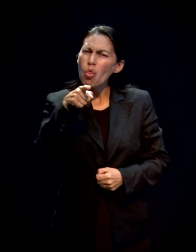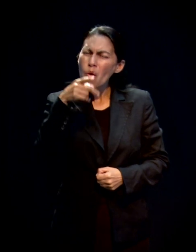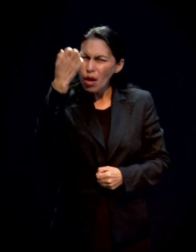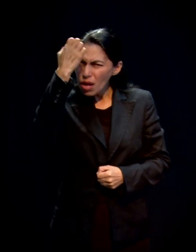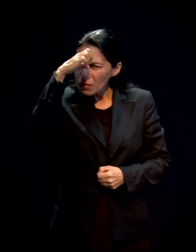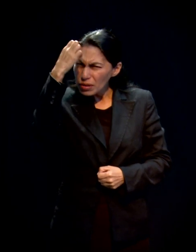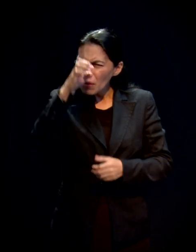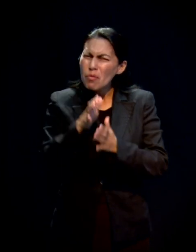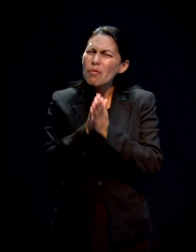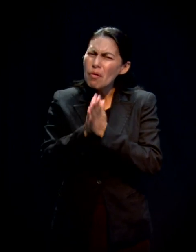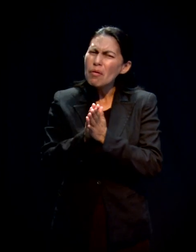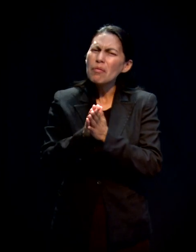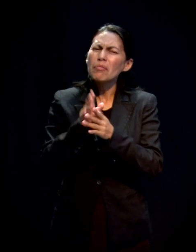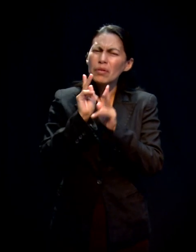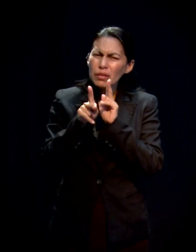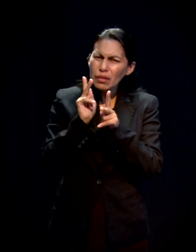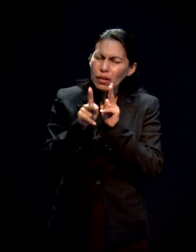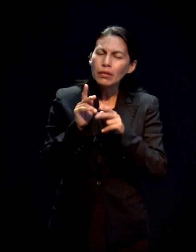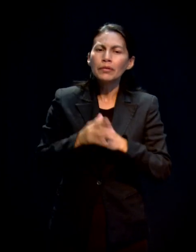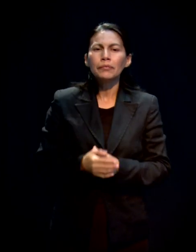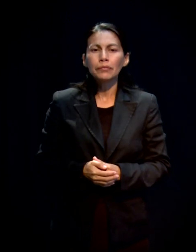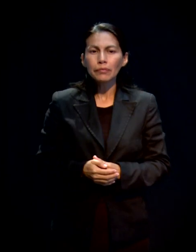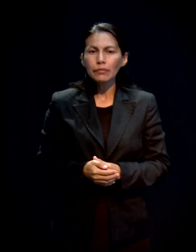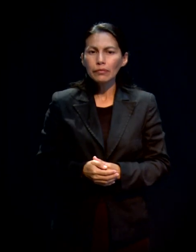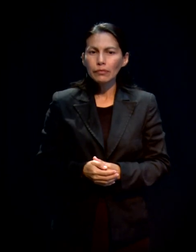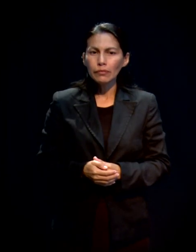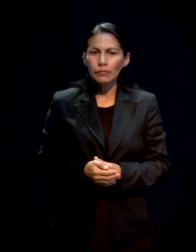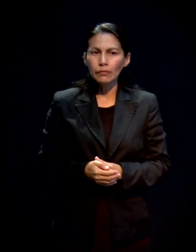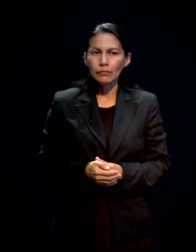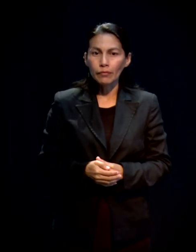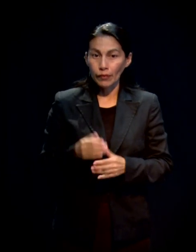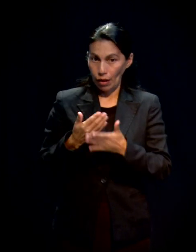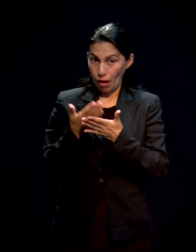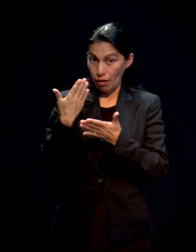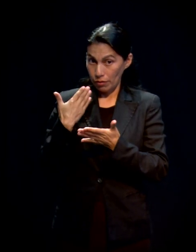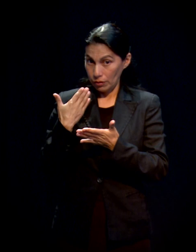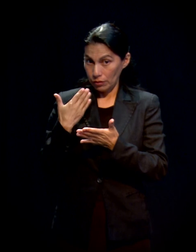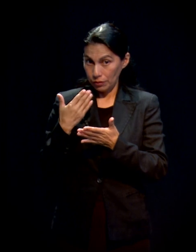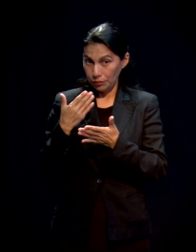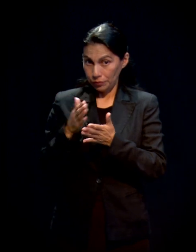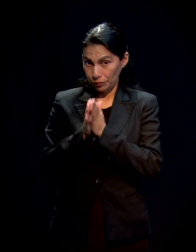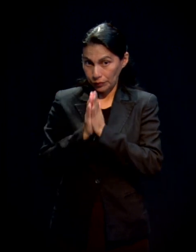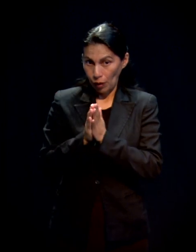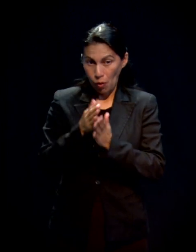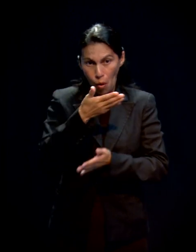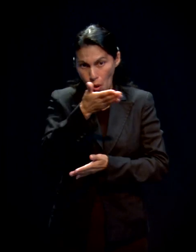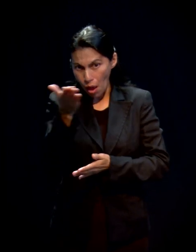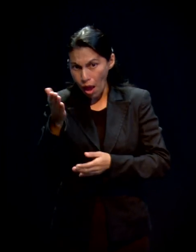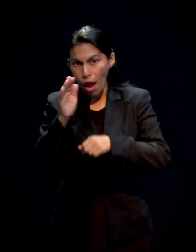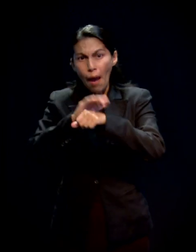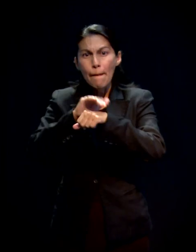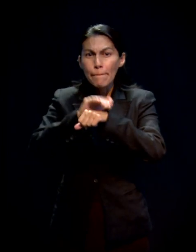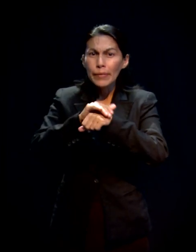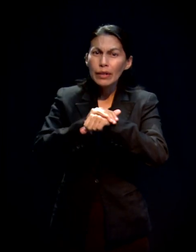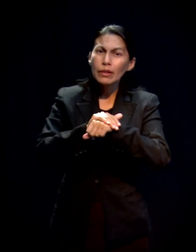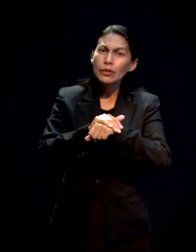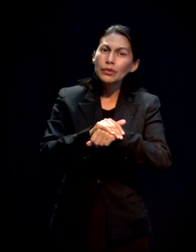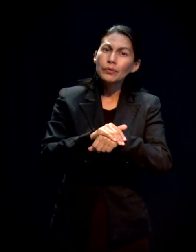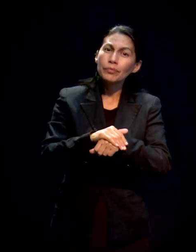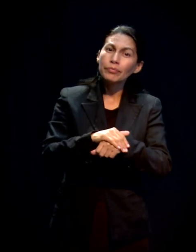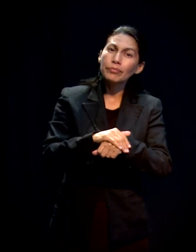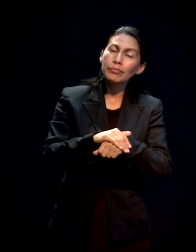algo de tu experiencia tú tienes una experiencia también que nos puede ilustrar antes de eso quiero invitar a todos nuestros amigos